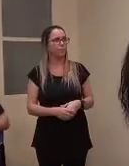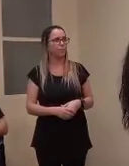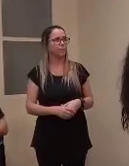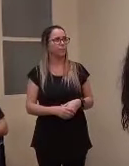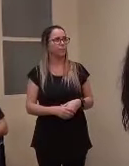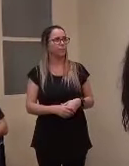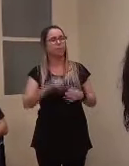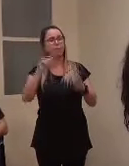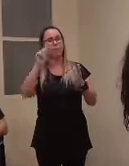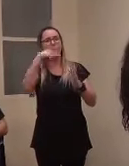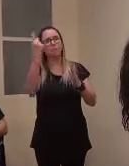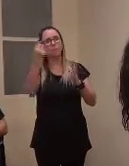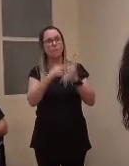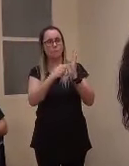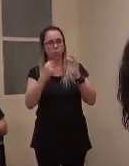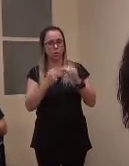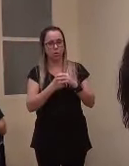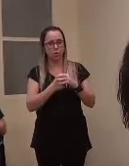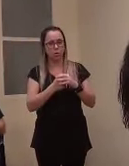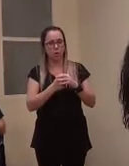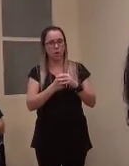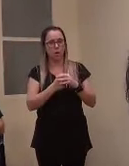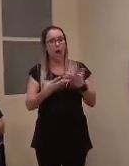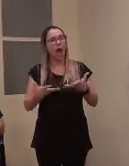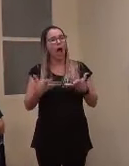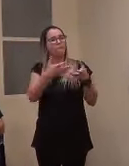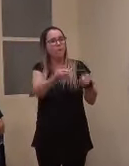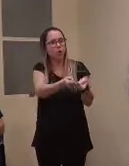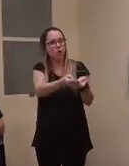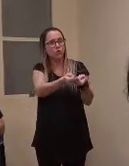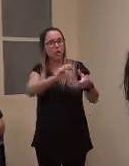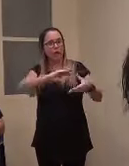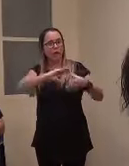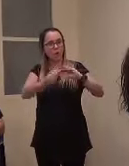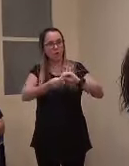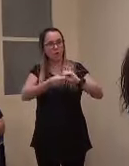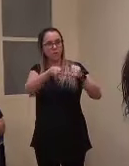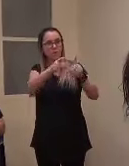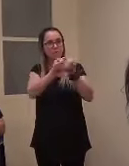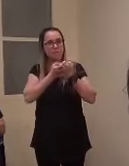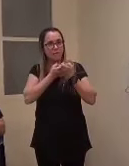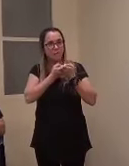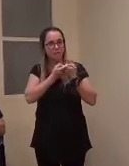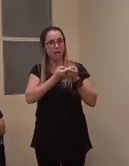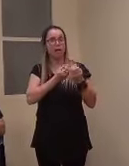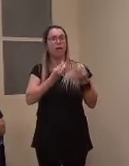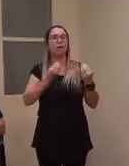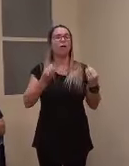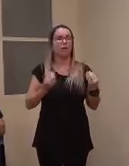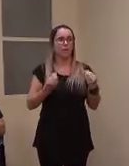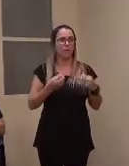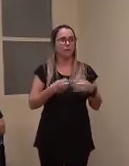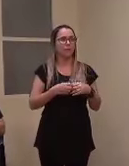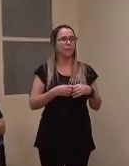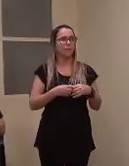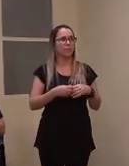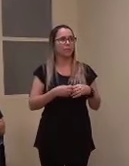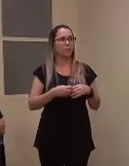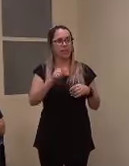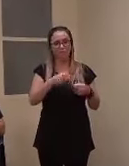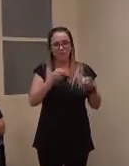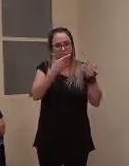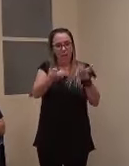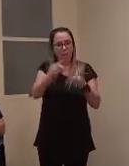otra de las cuestiones que surgieron fue la última de los apoyos necesarios también que hace a la